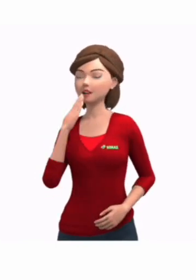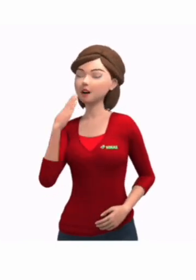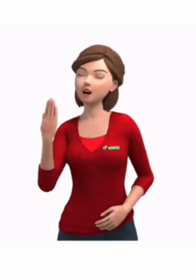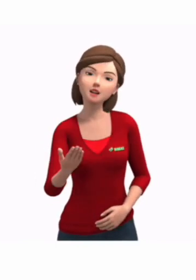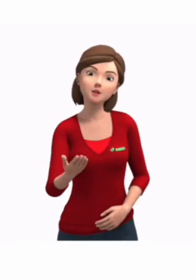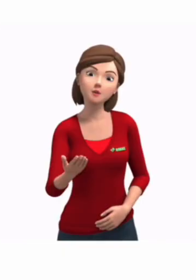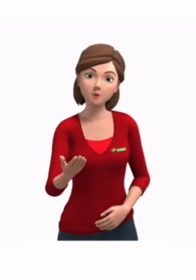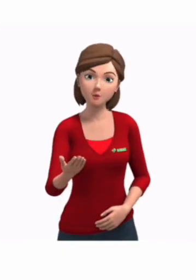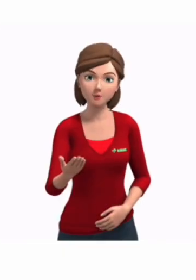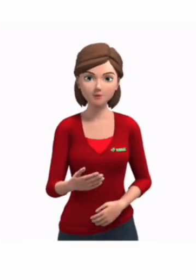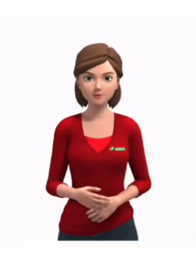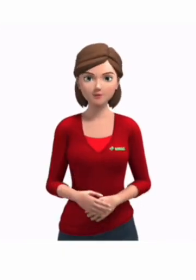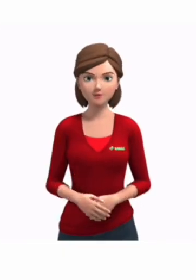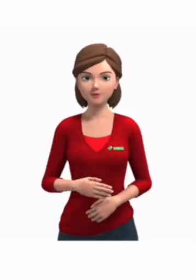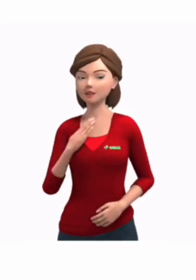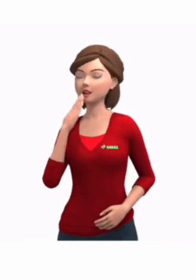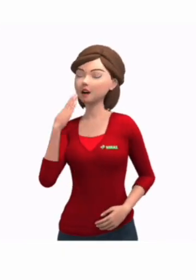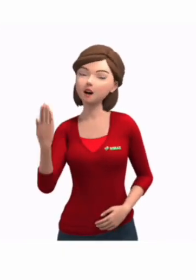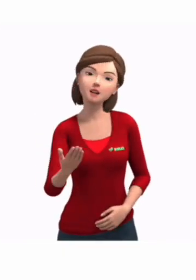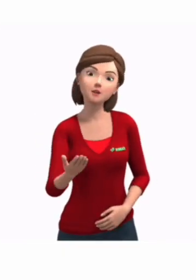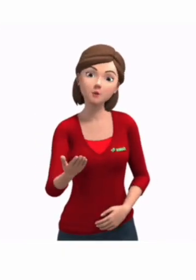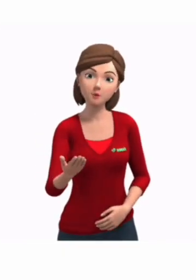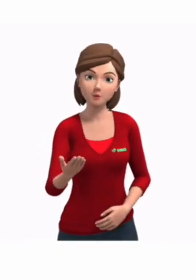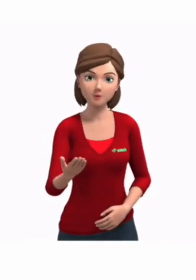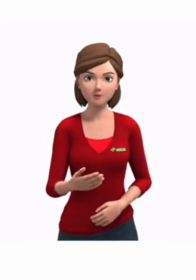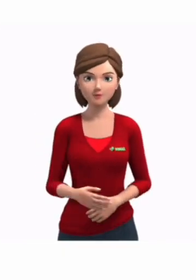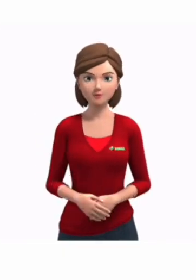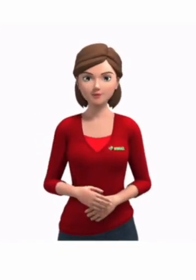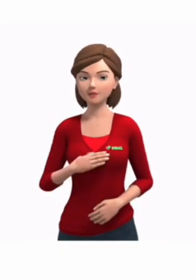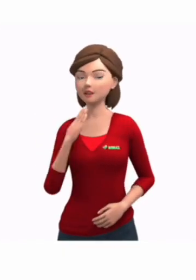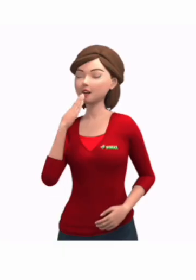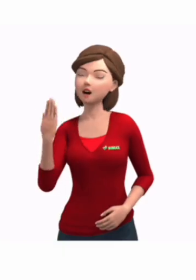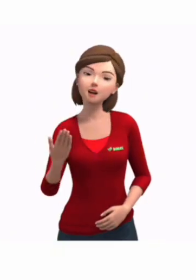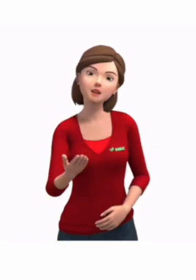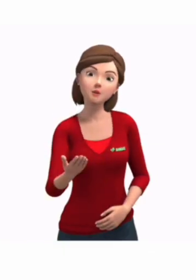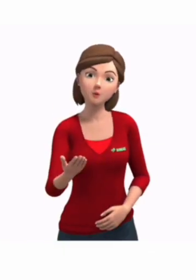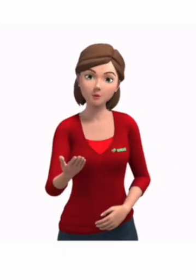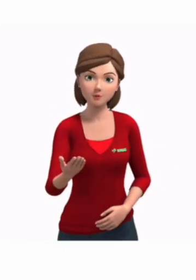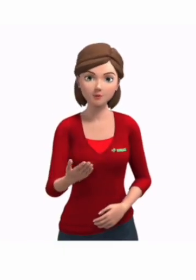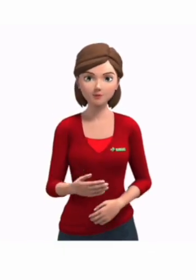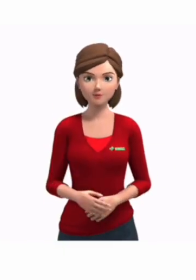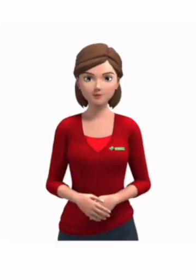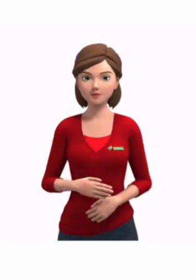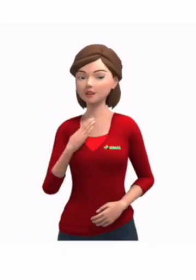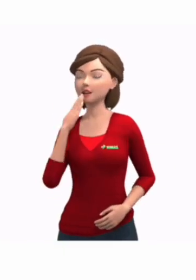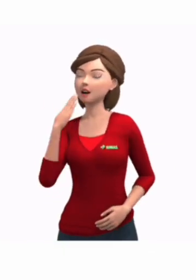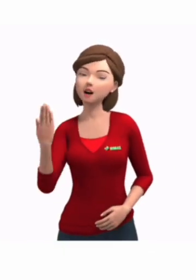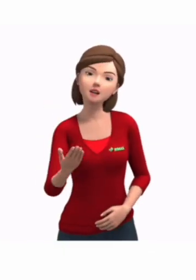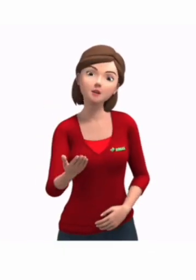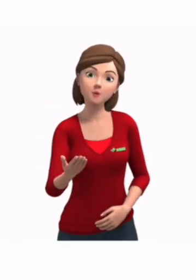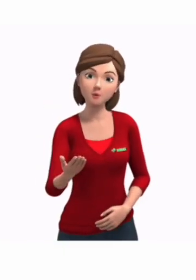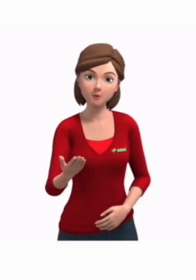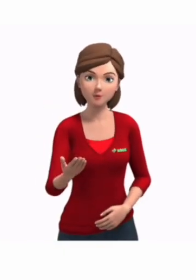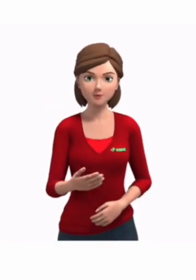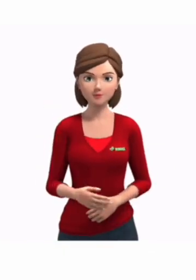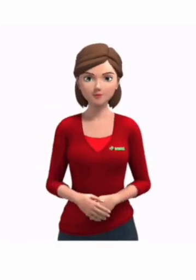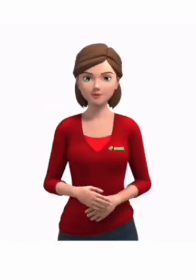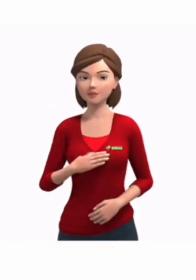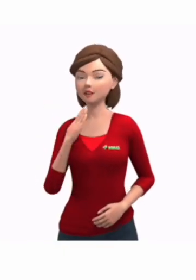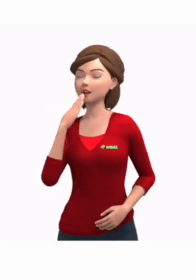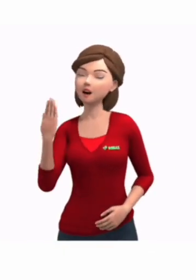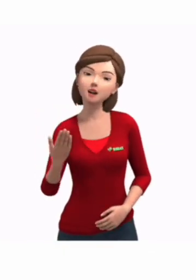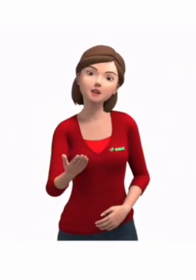personnes noires ou asiatiques au tout départ, on se rend compte que dès le départ, c'est pas du tout inclusif et que quand on essaye d'inclure les personnes, c'est